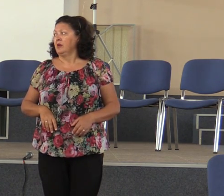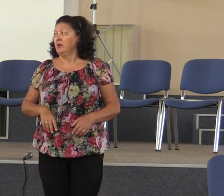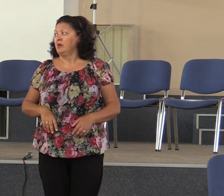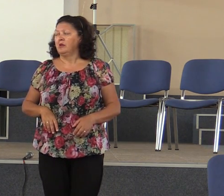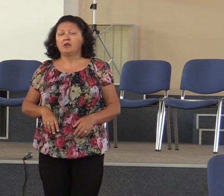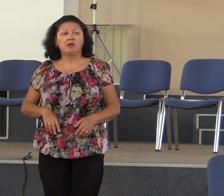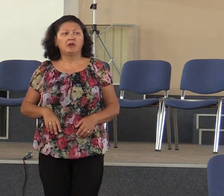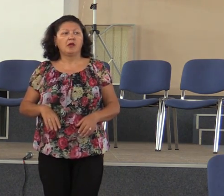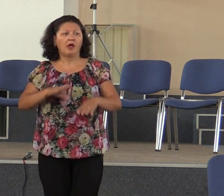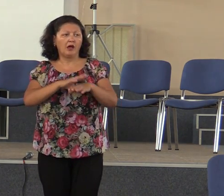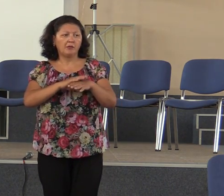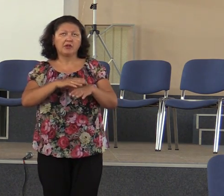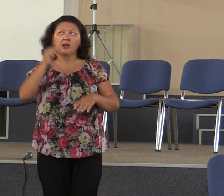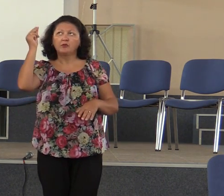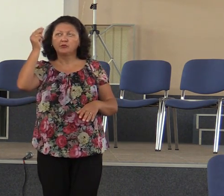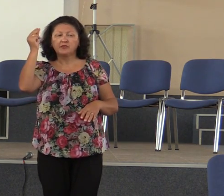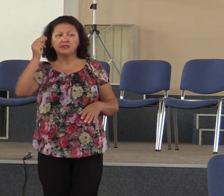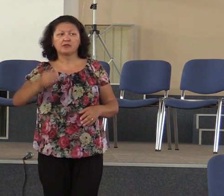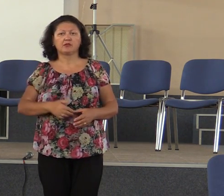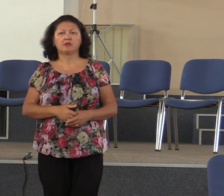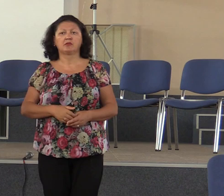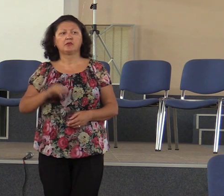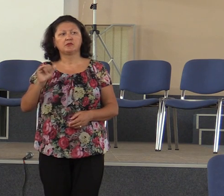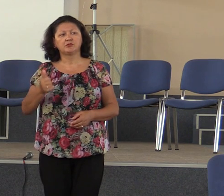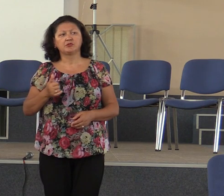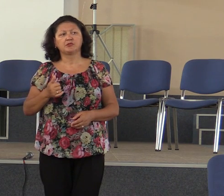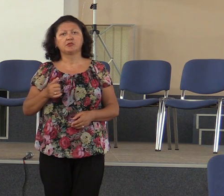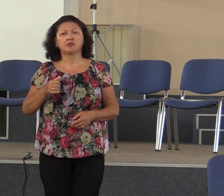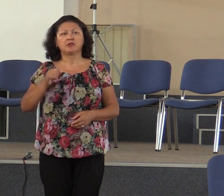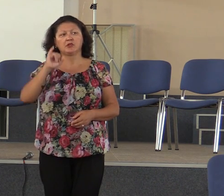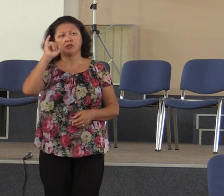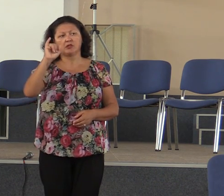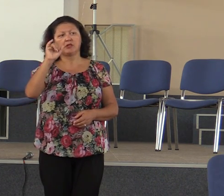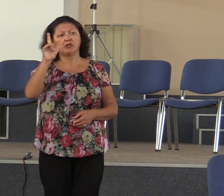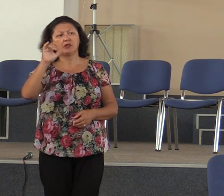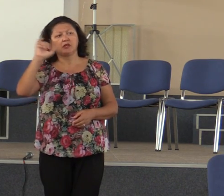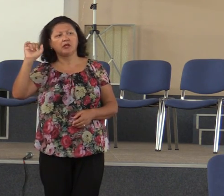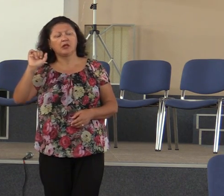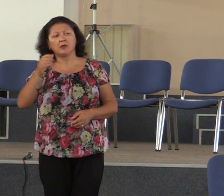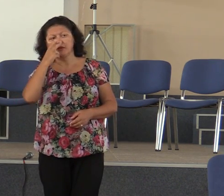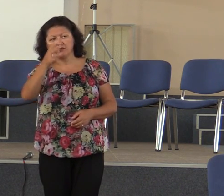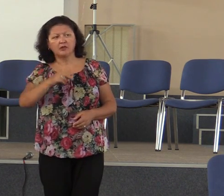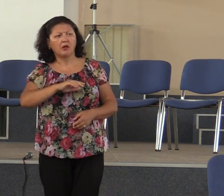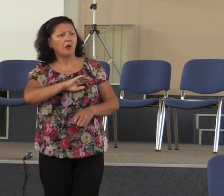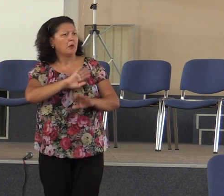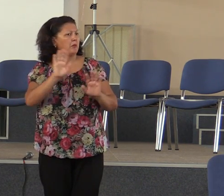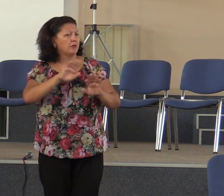E mâna lui Dumnezeu care îl așează acolo și Ilie privește, trece focul, trece vântul, trece